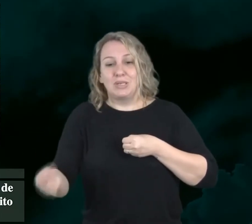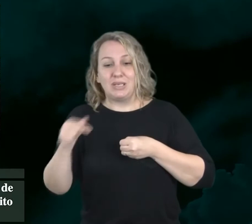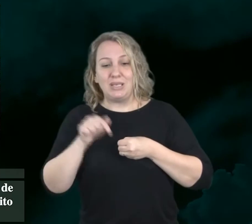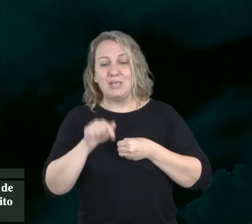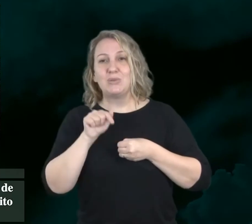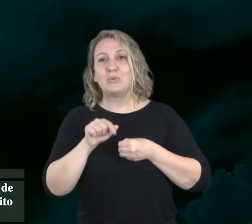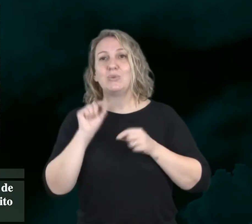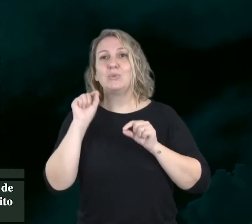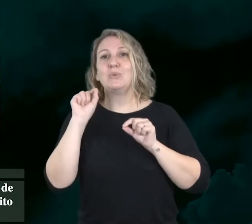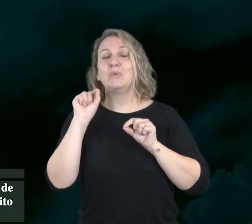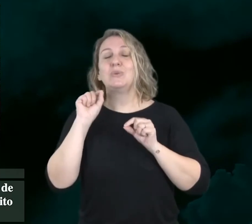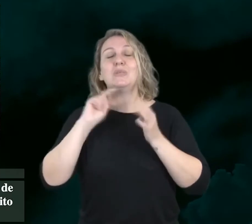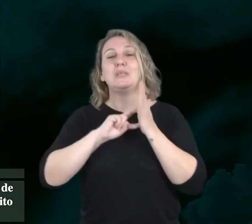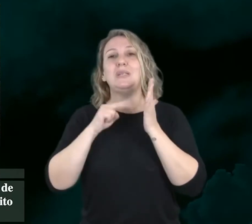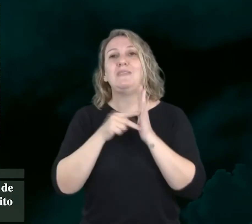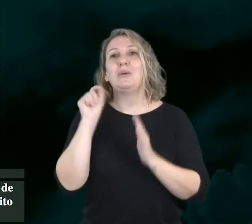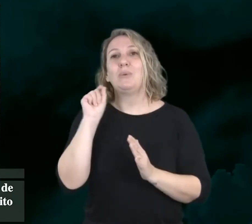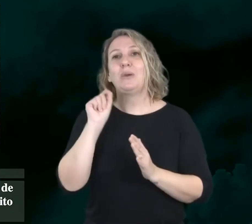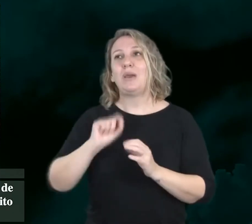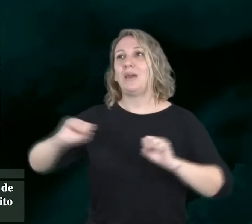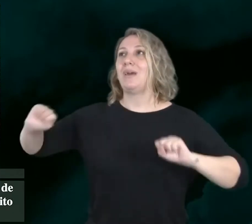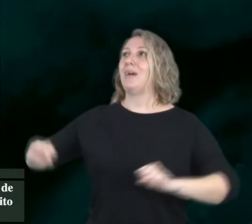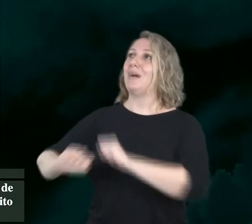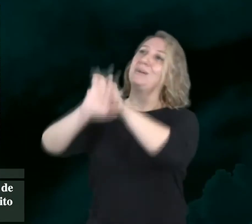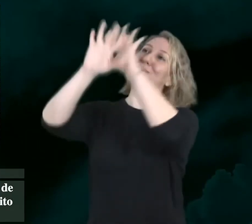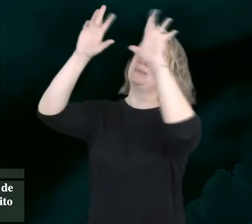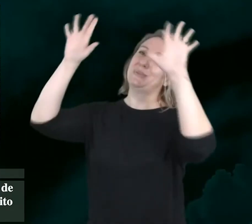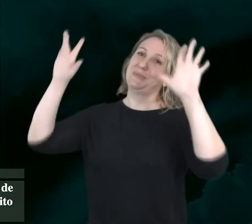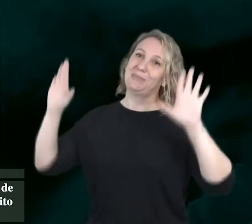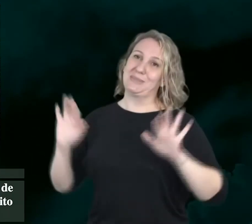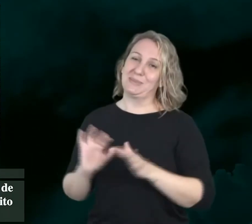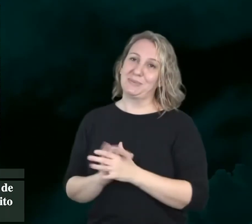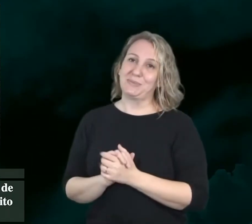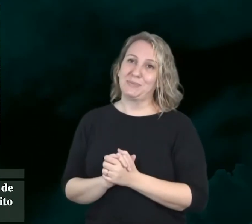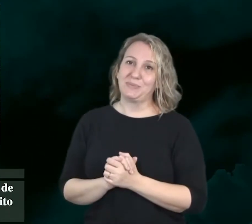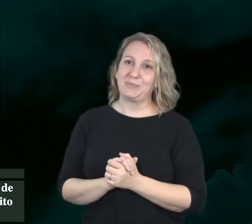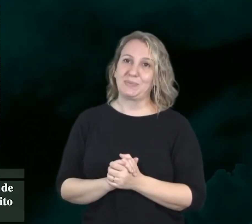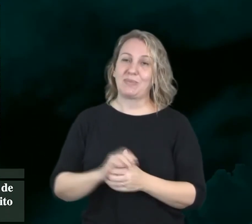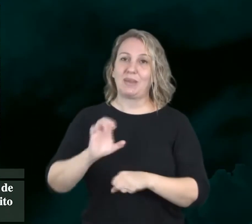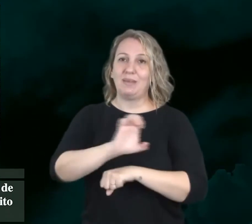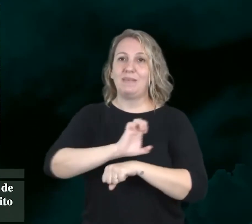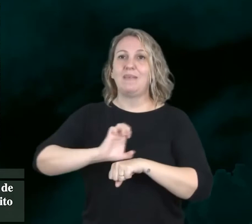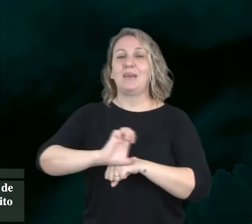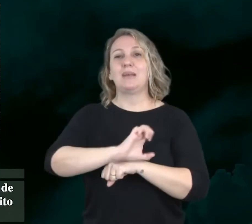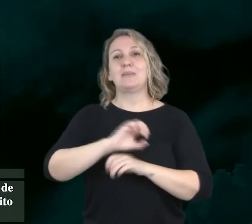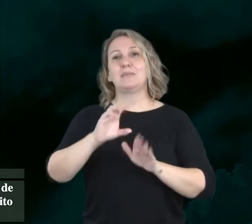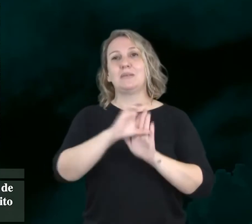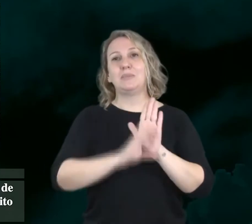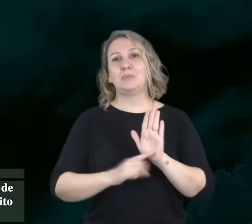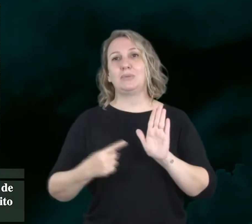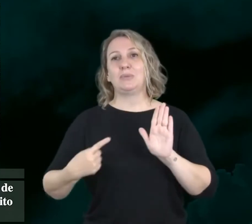glorificação. Meus queridos irmãos, vamos lá para Efésios capítulo 1. Efésios 1.